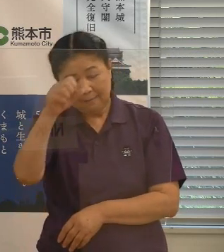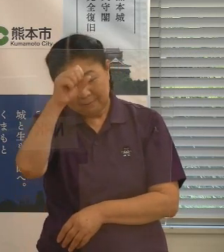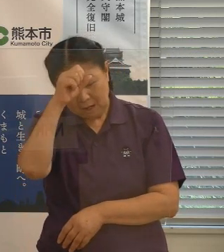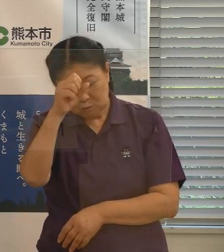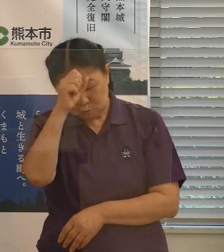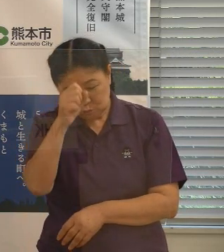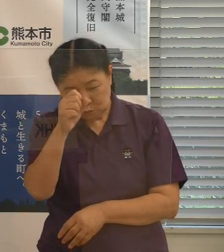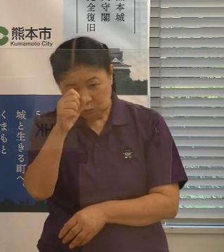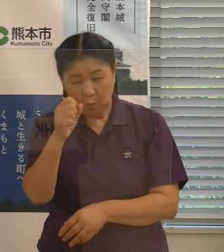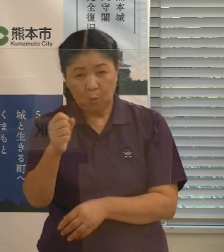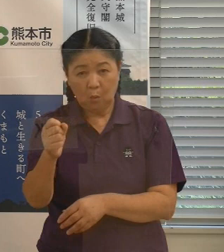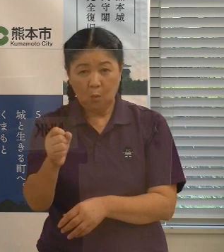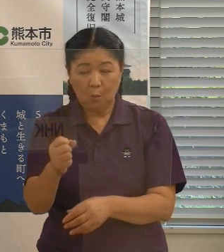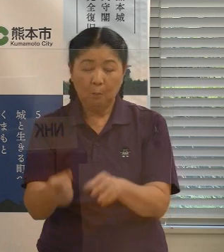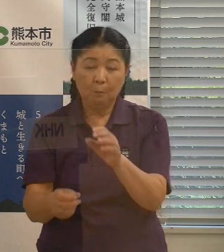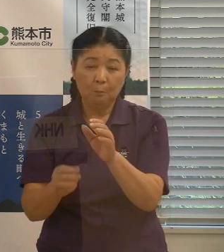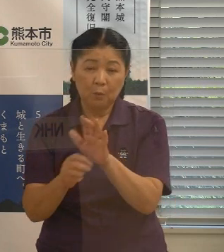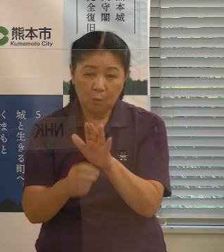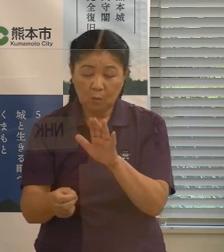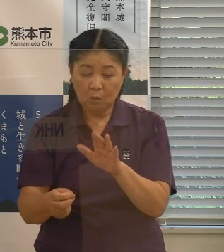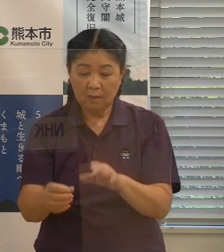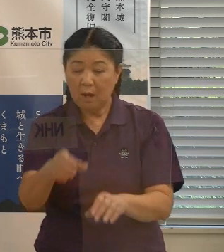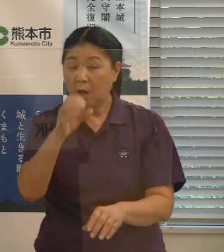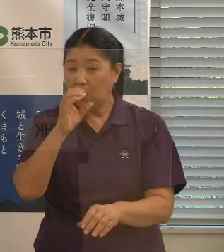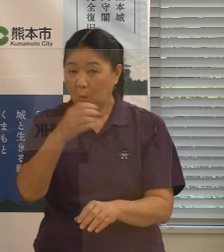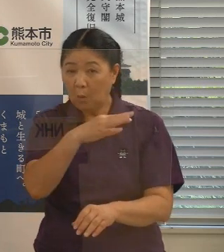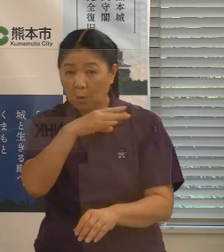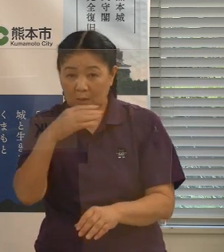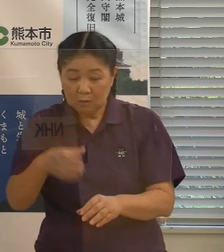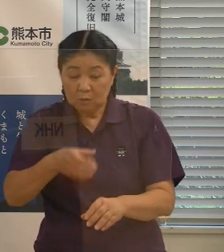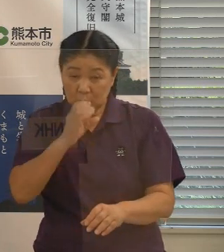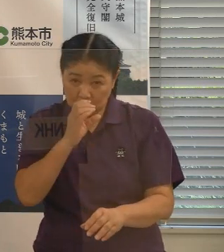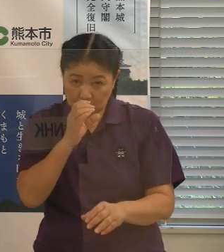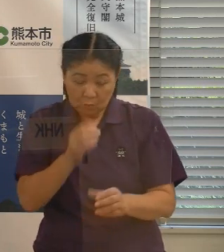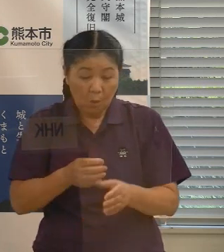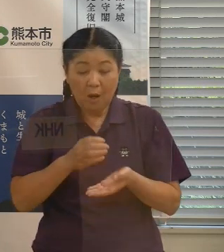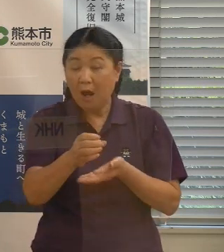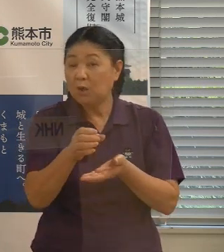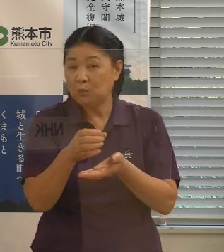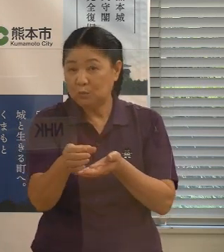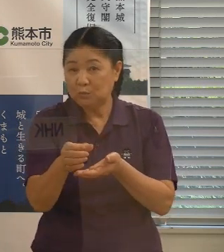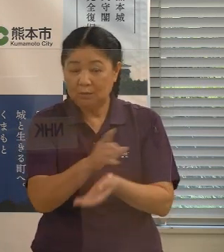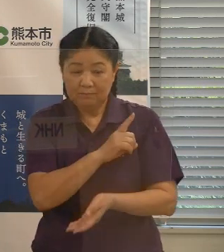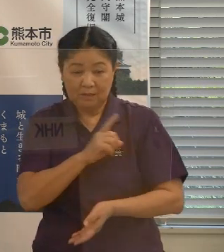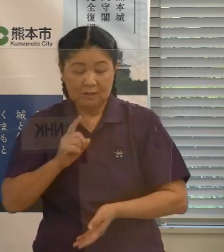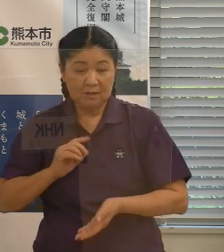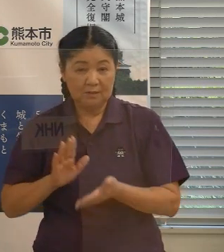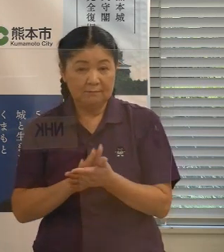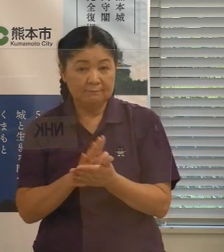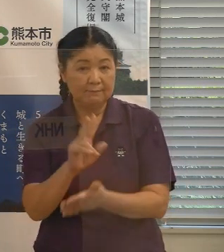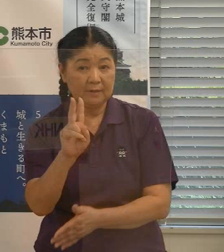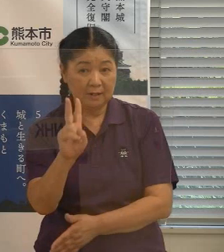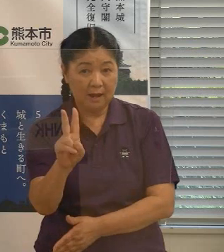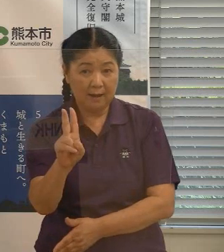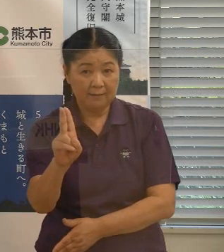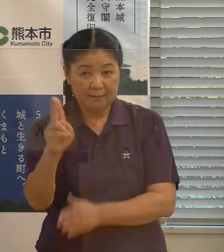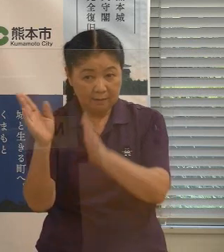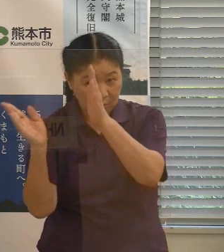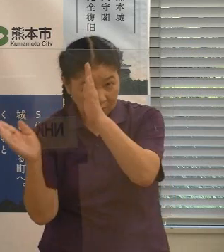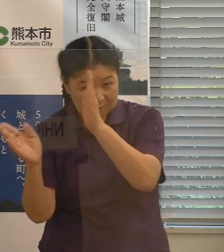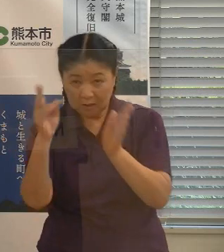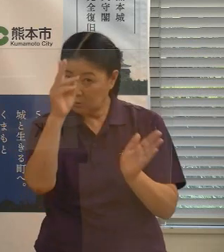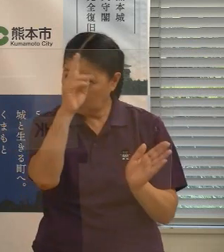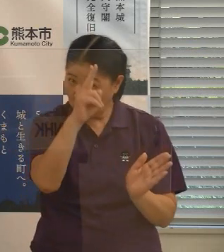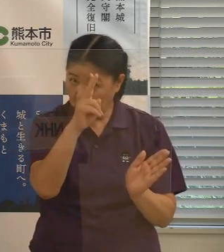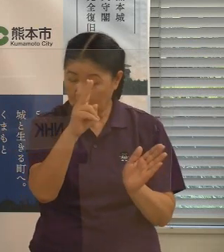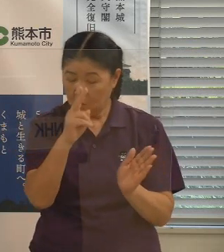策として経口補水液の配布、それから1日2回午前と午後